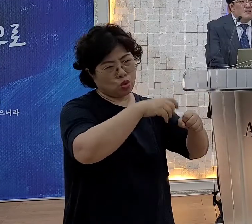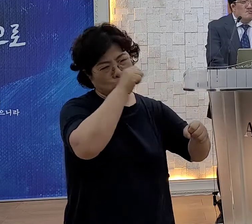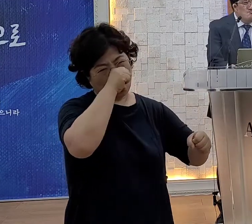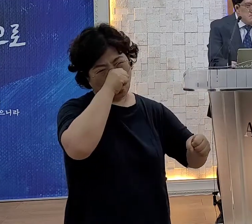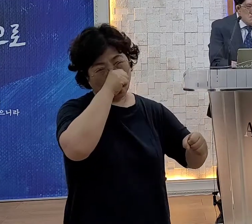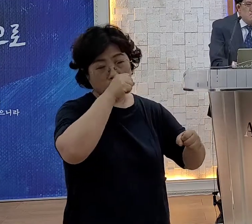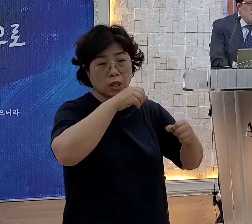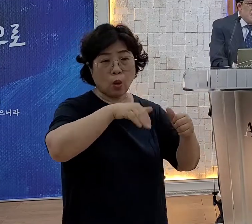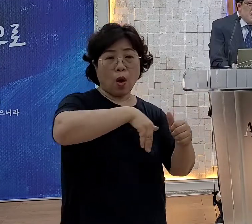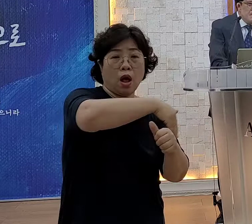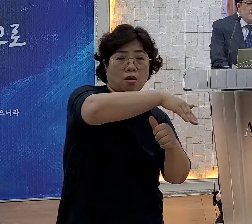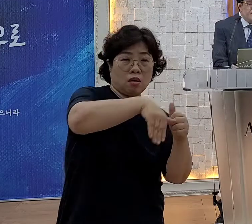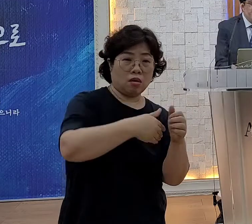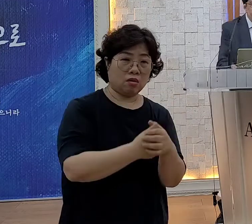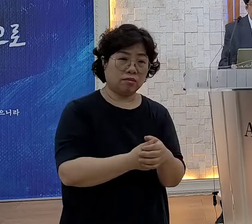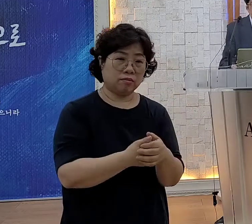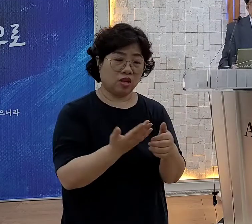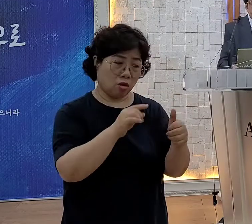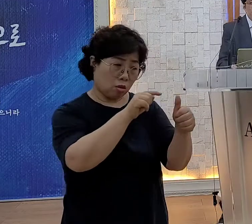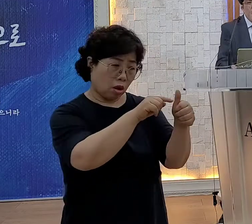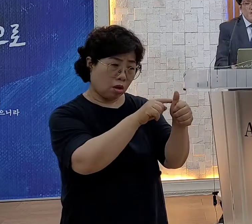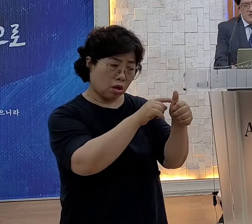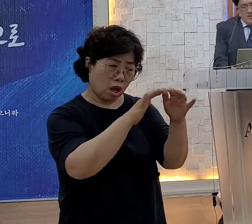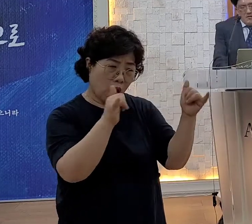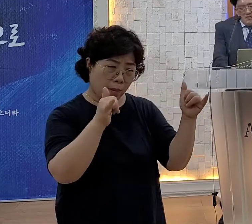날 꿈을 꾸는데